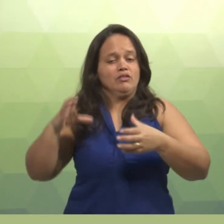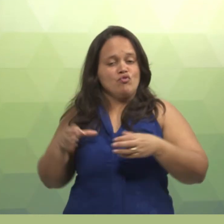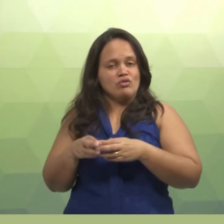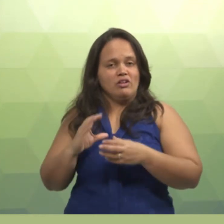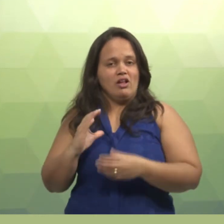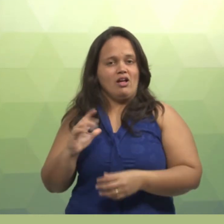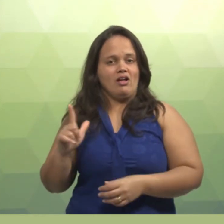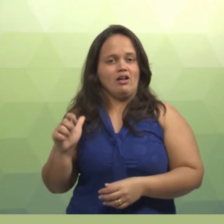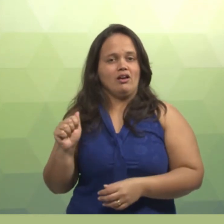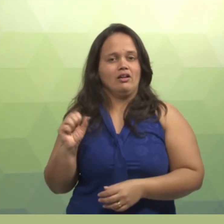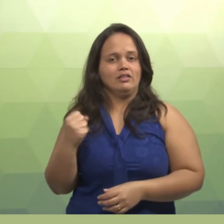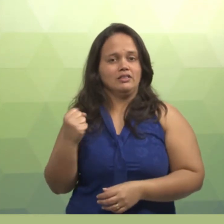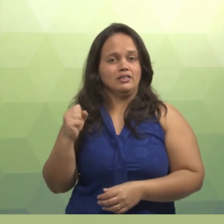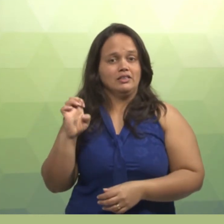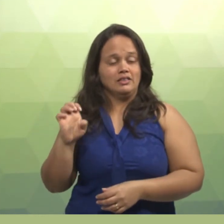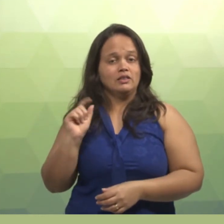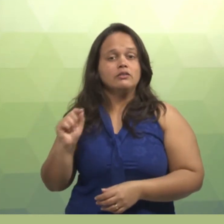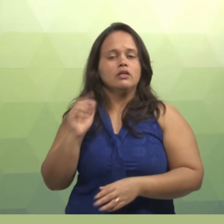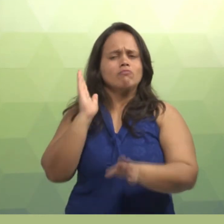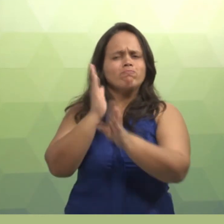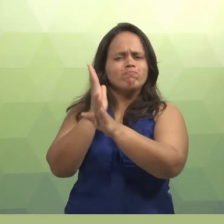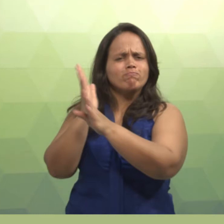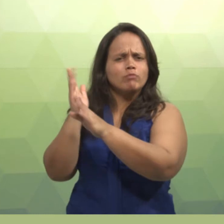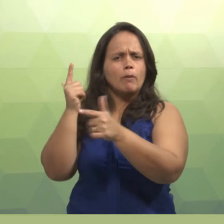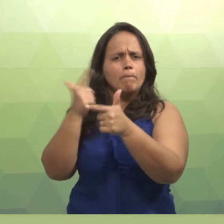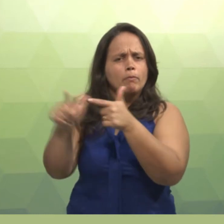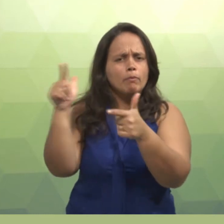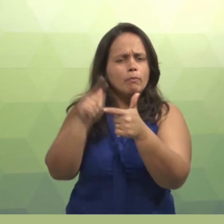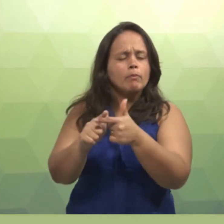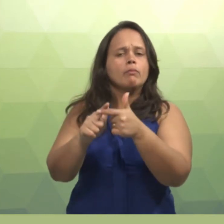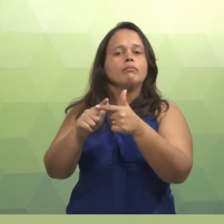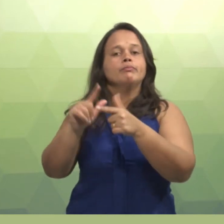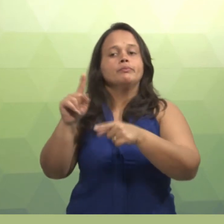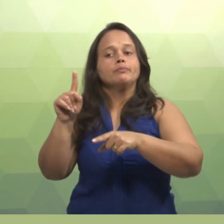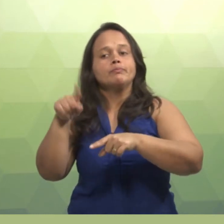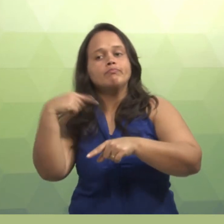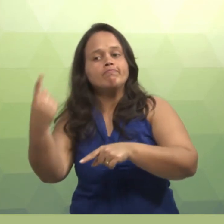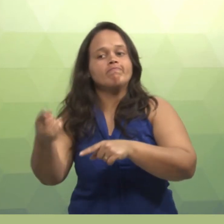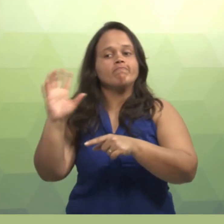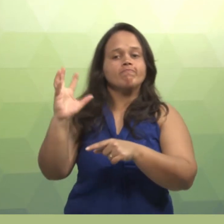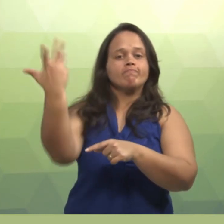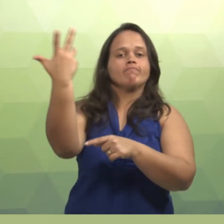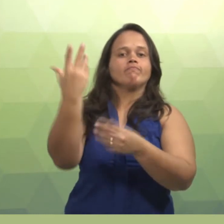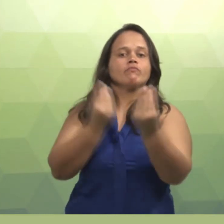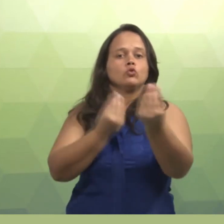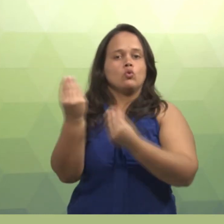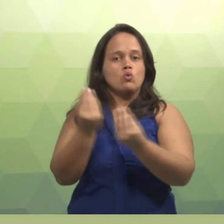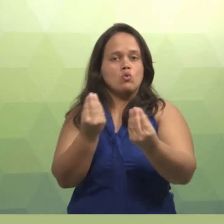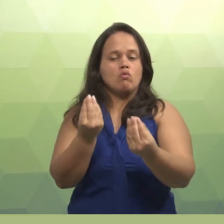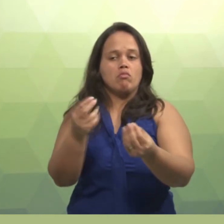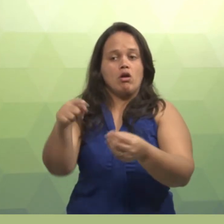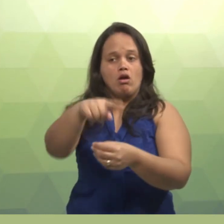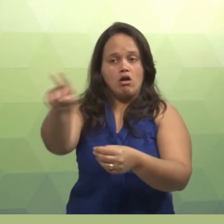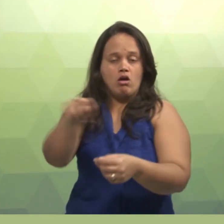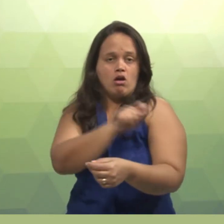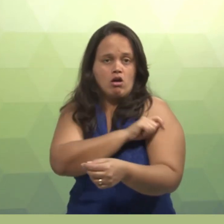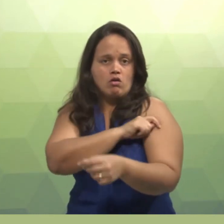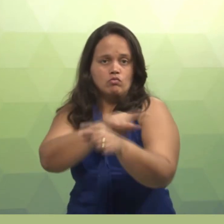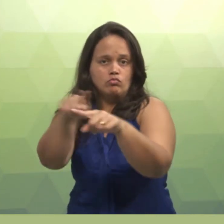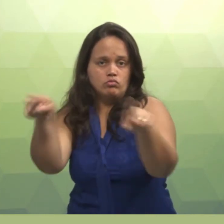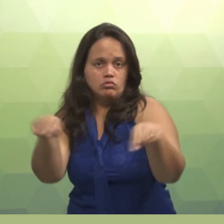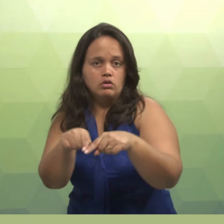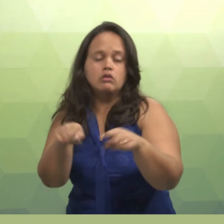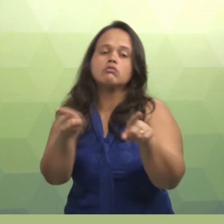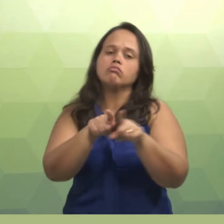finalidade primeira dos conselhos de classe é diagnosticar problemas e apontar soluções, tanto em relação aos